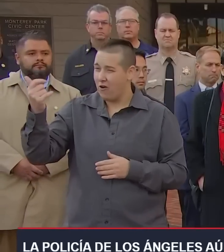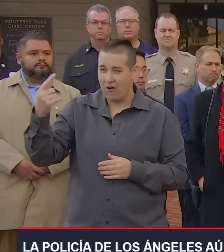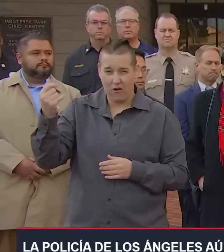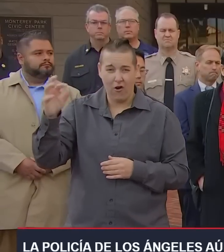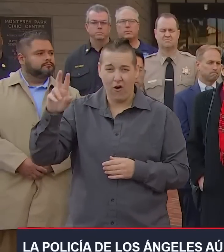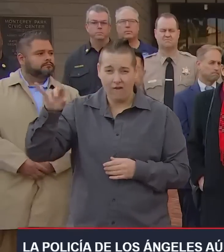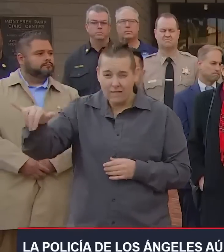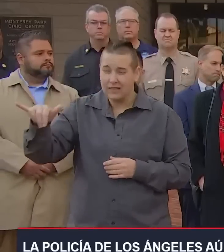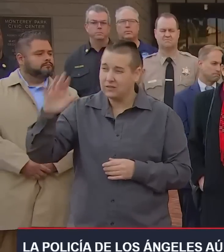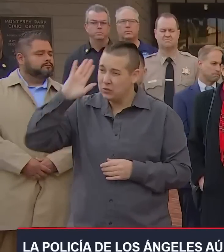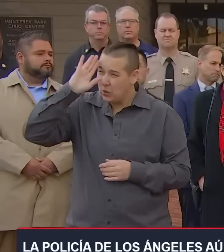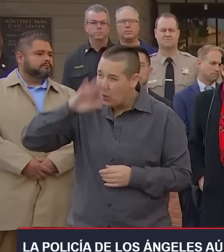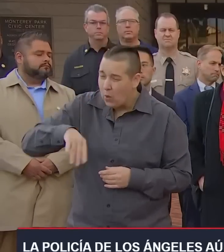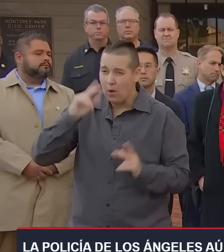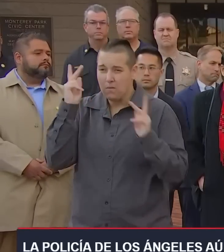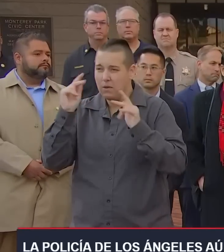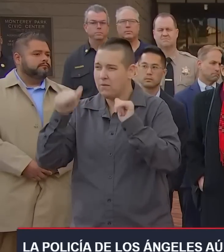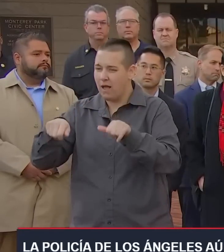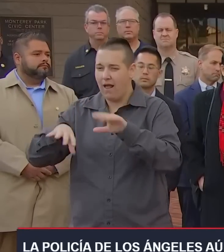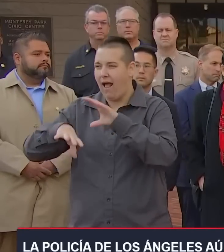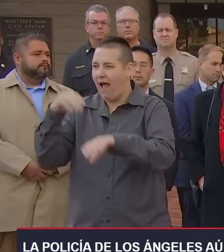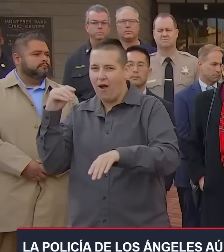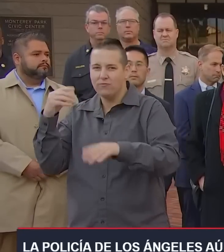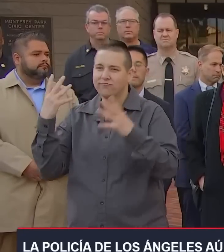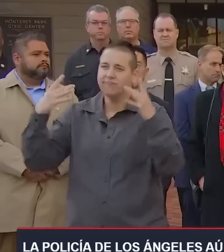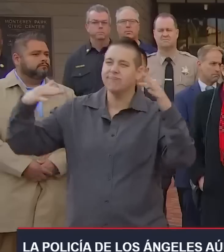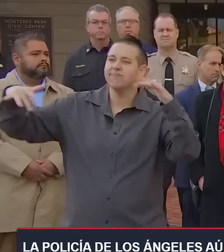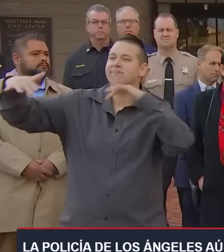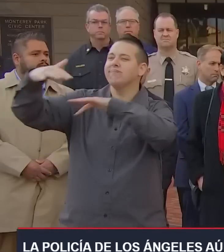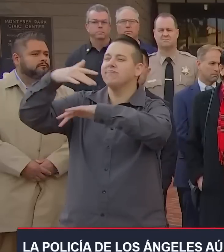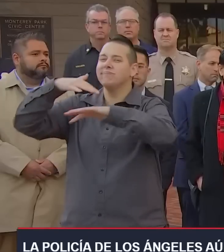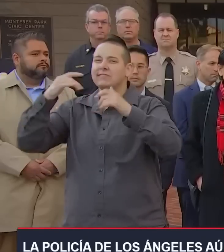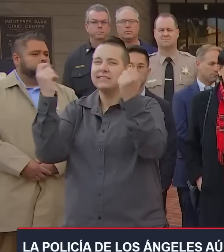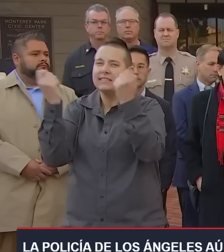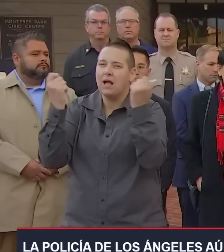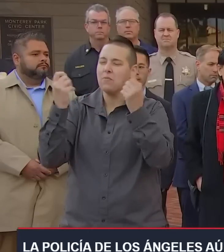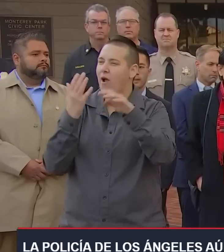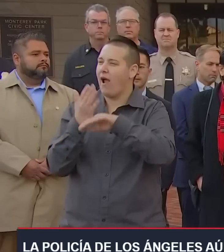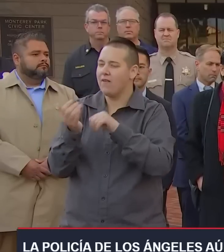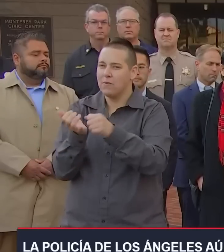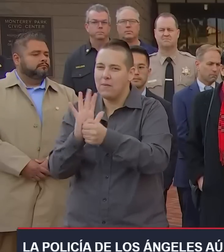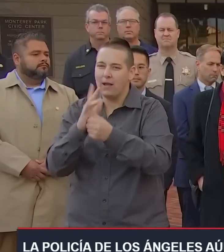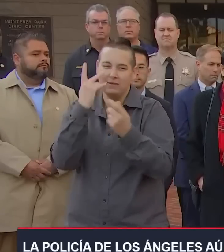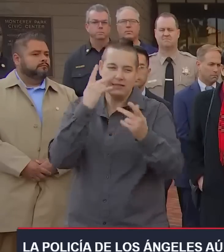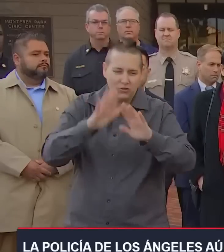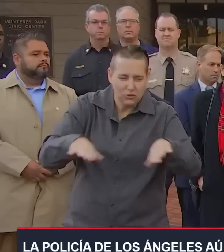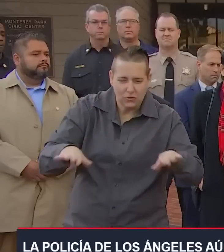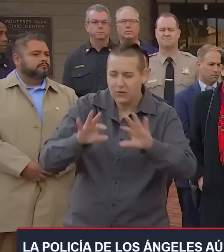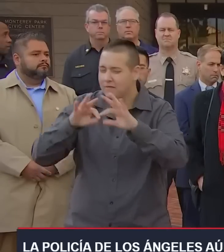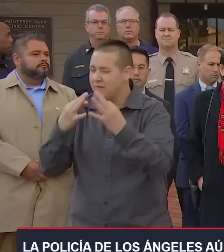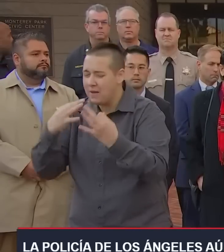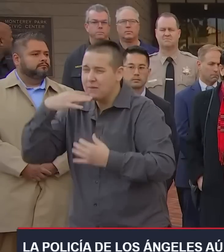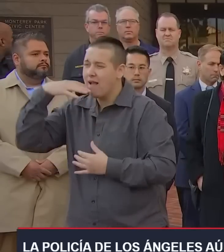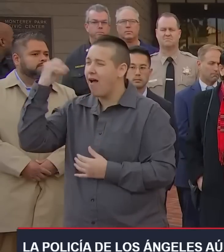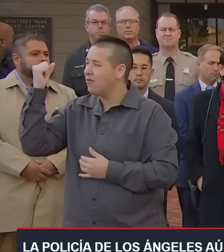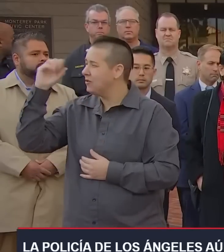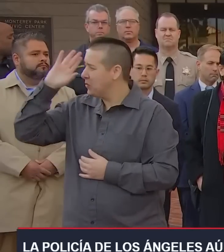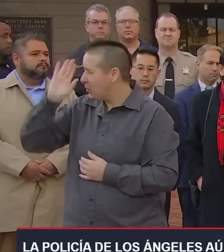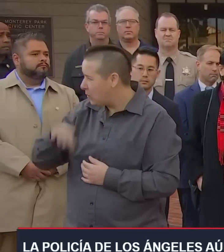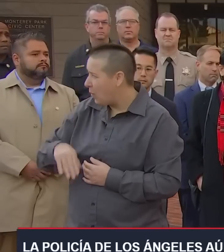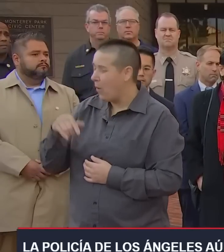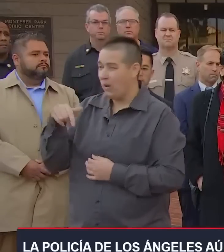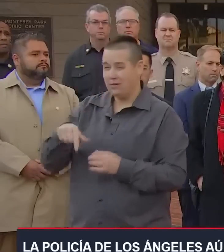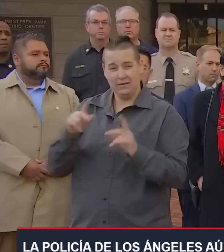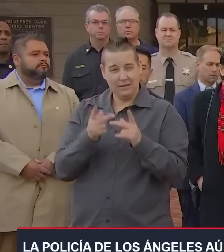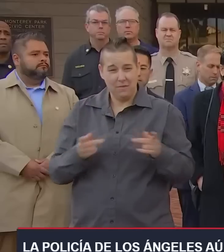Vimos a cientos de miles de personas en las calles la gente salió después de la pandemia para